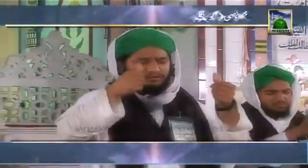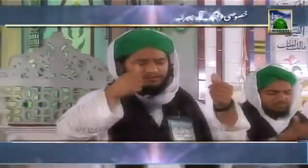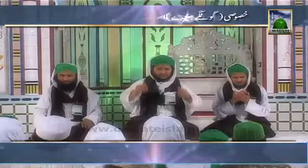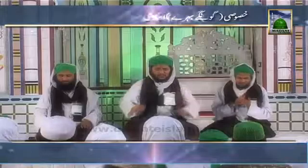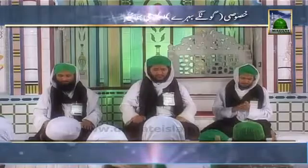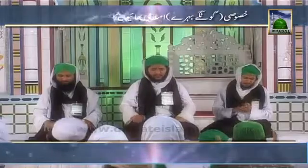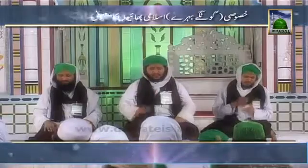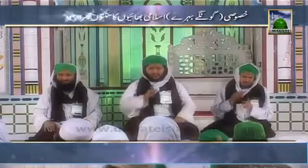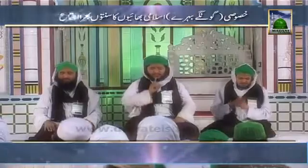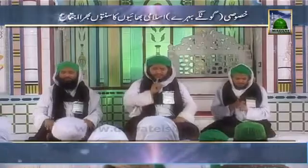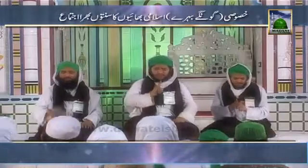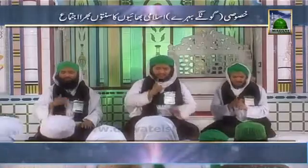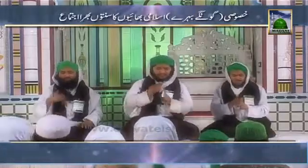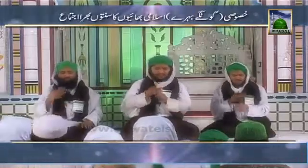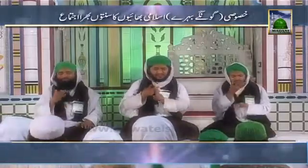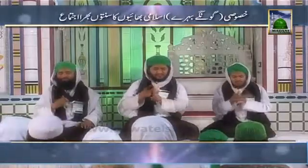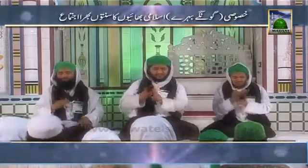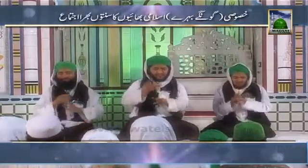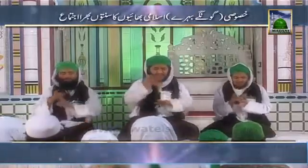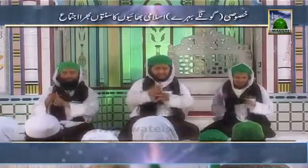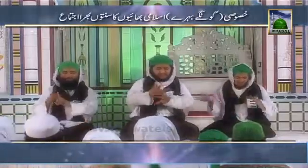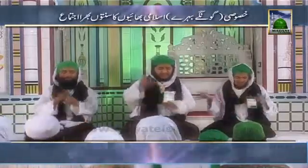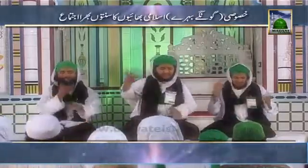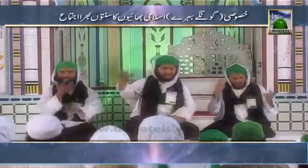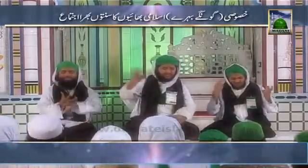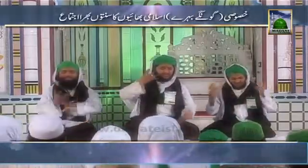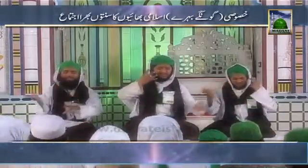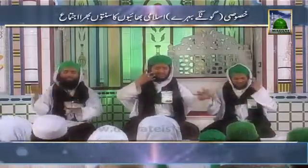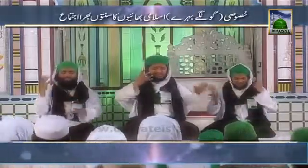اور حق کی راہ میں پتھر کھائے